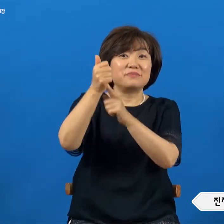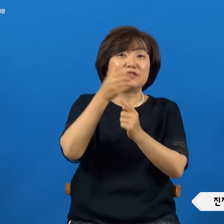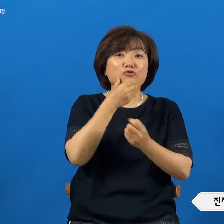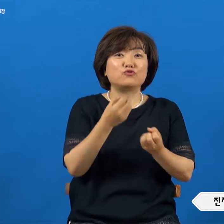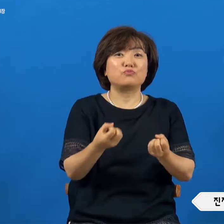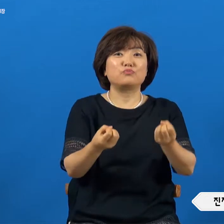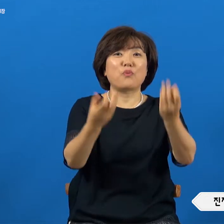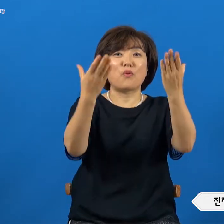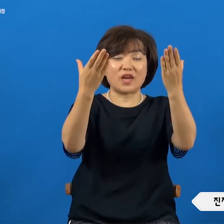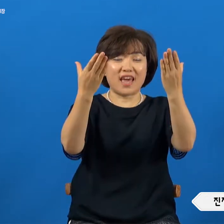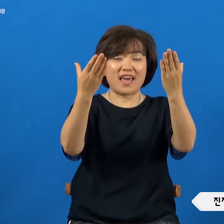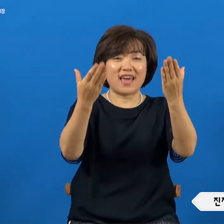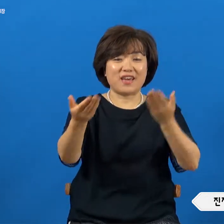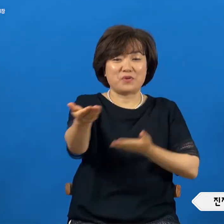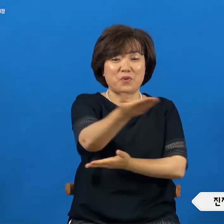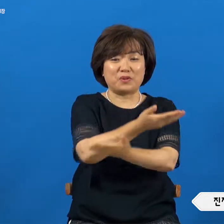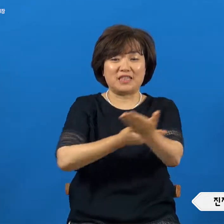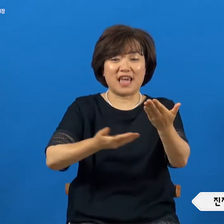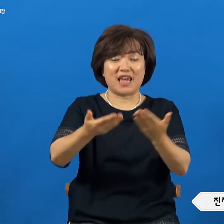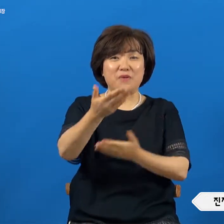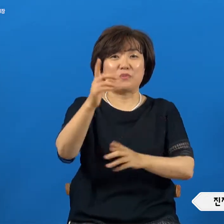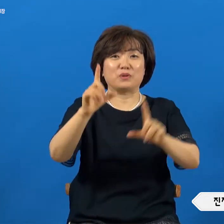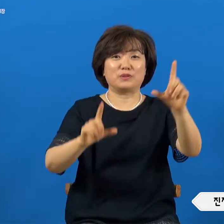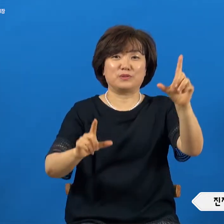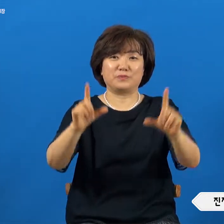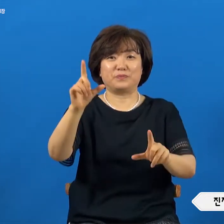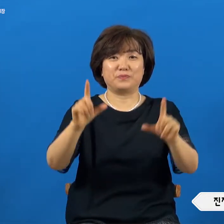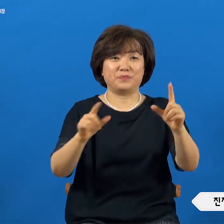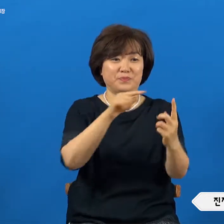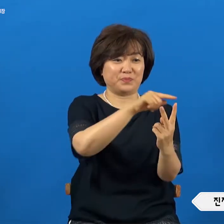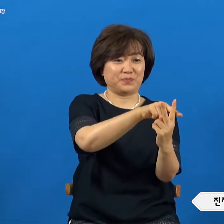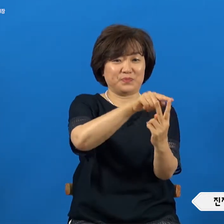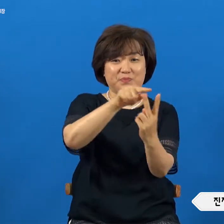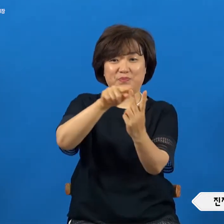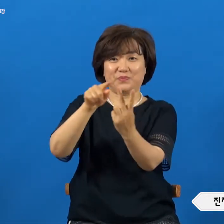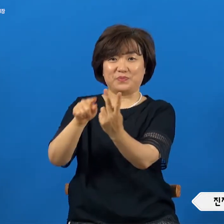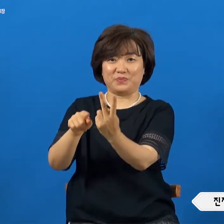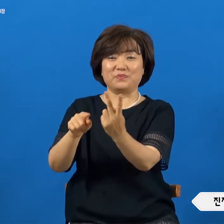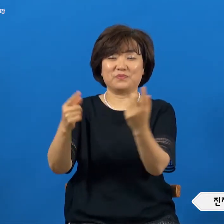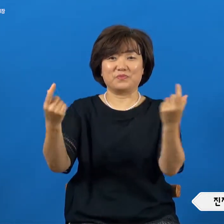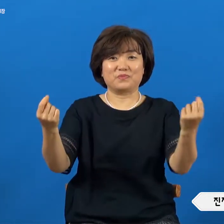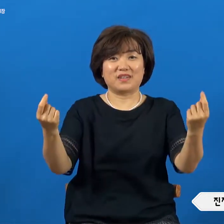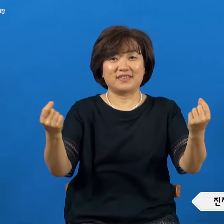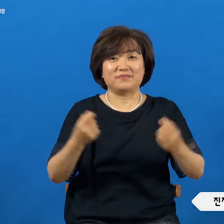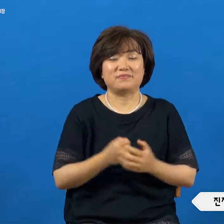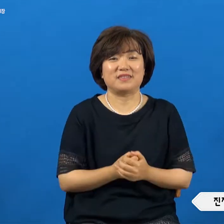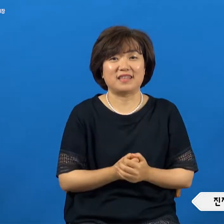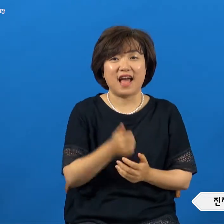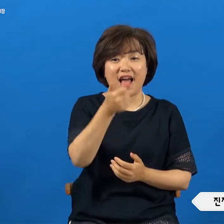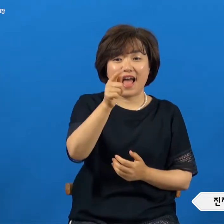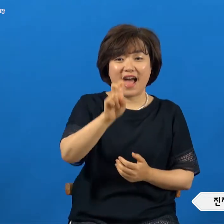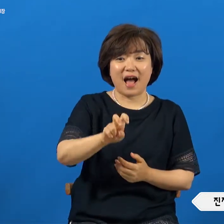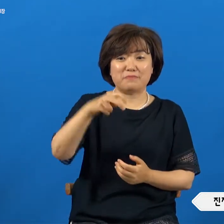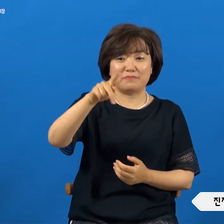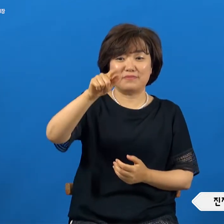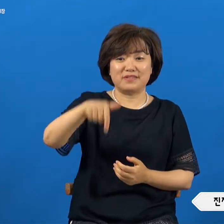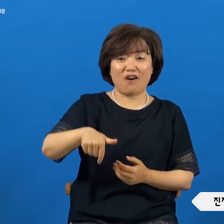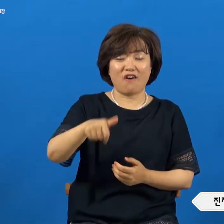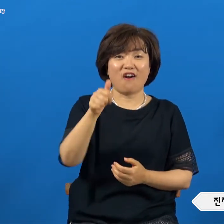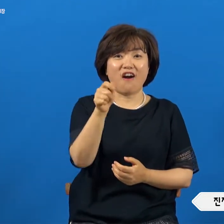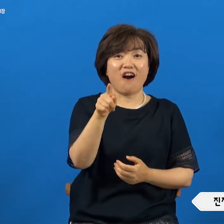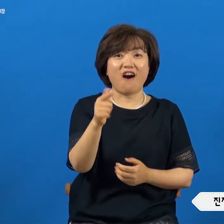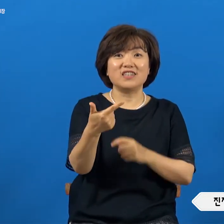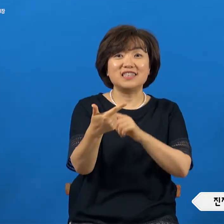모습을 설명합니다. 저는 이 말씀을 묵상하면서 함석헌 씨의 그대 그런